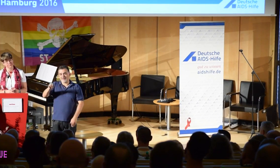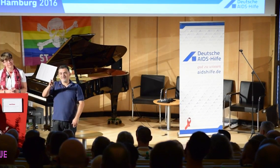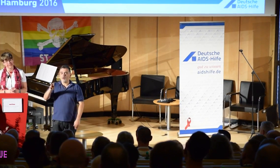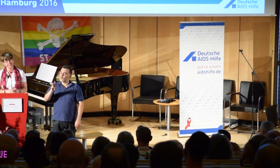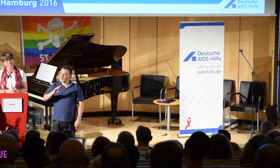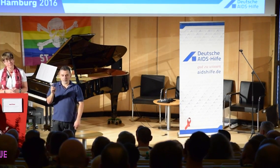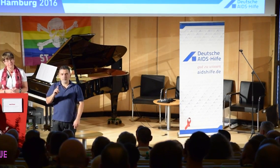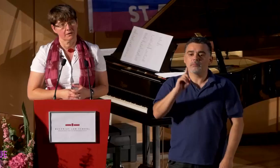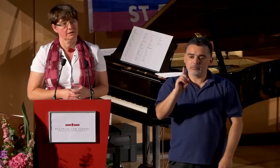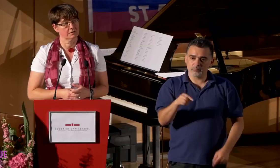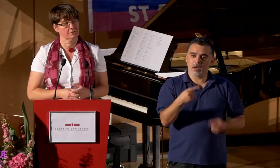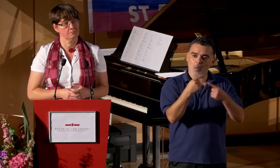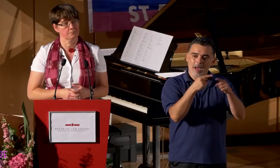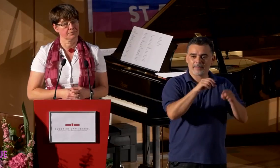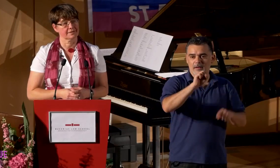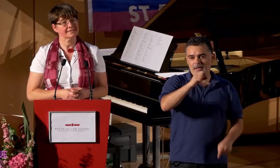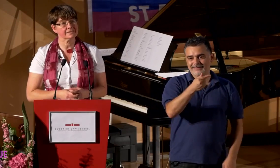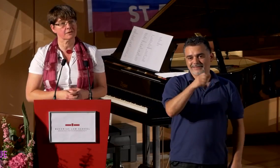Hepatitis B und C.